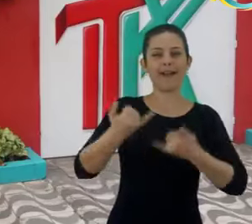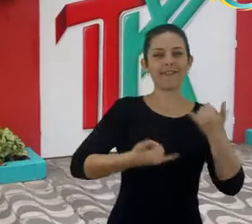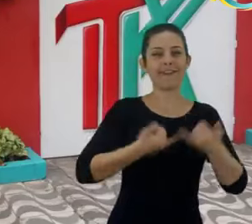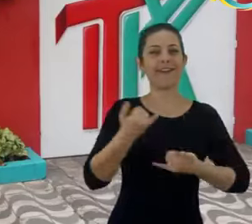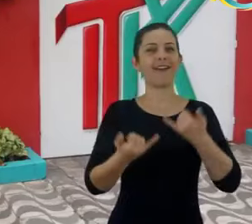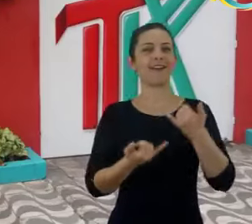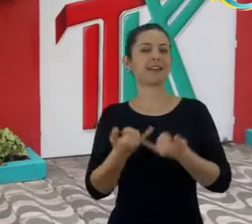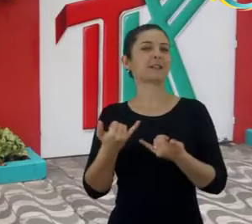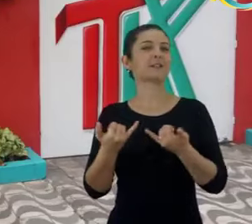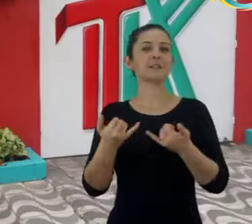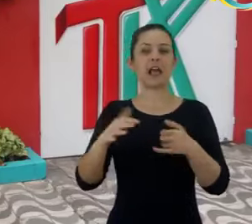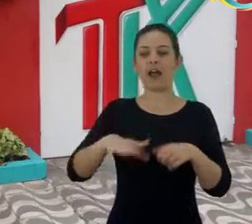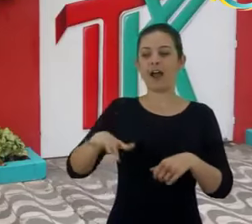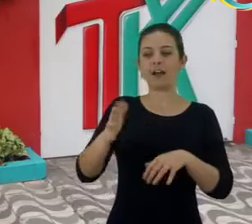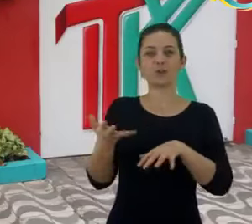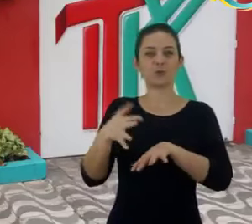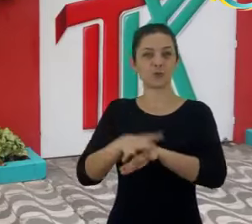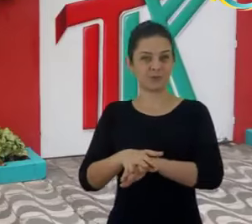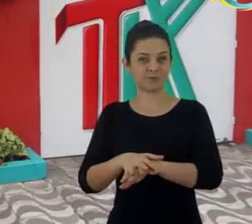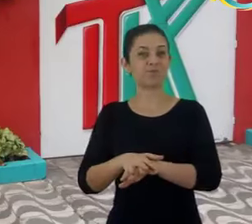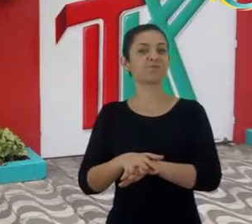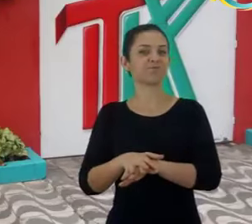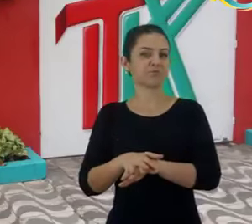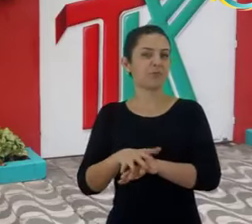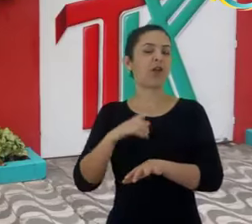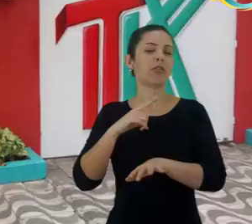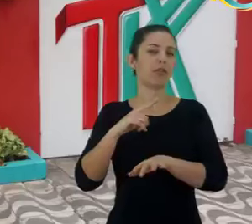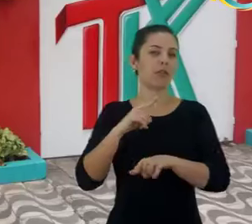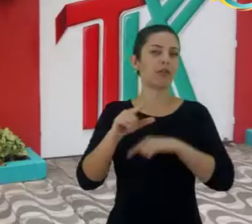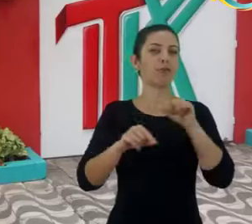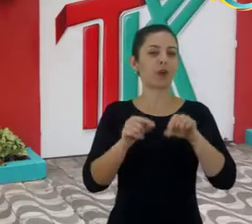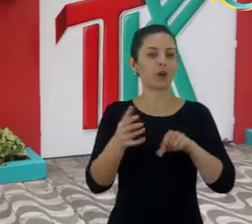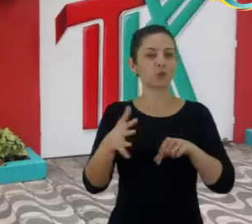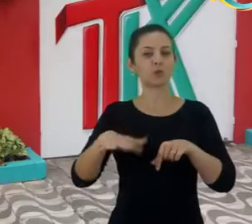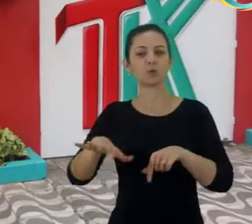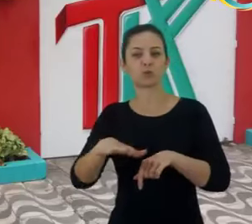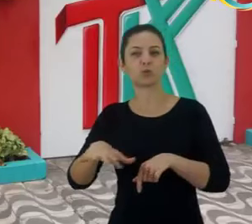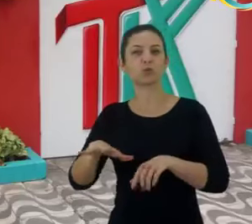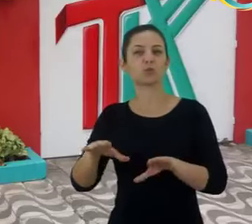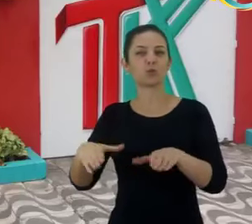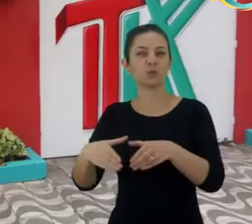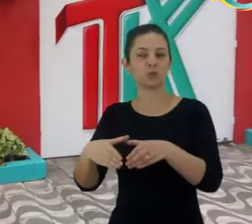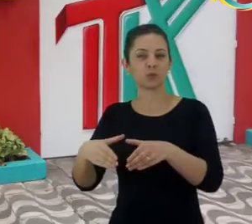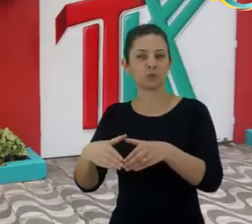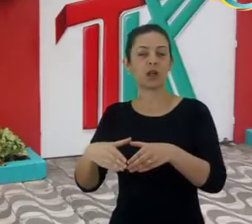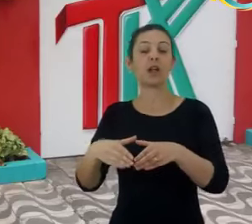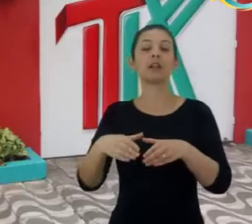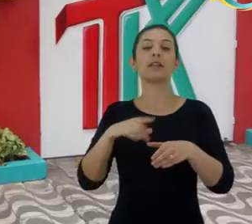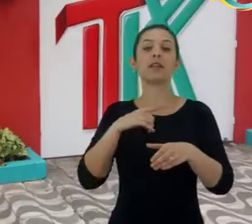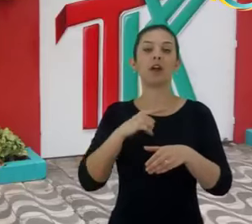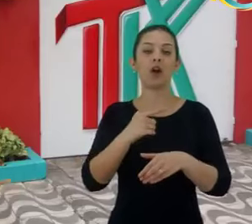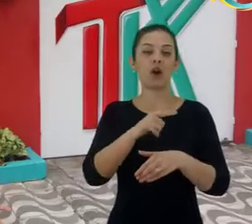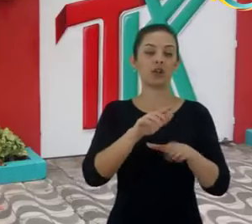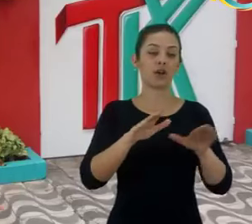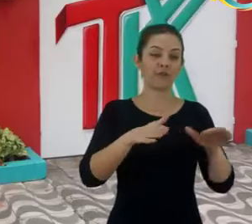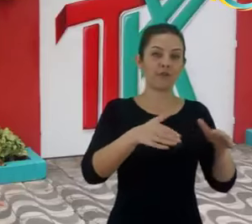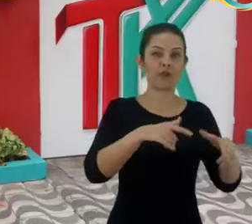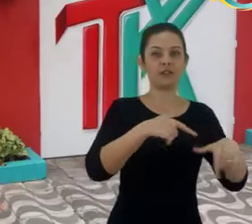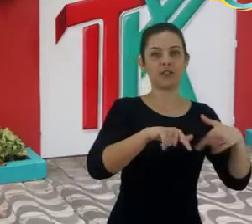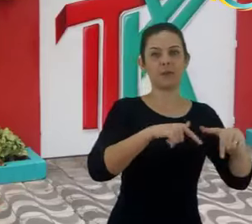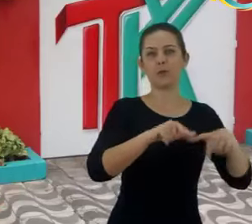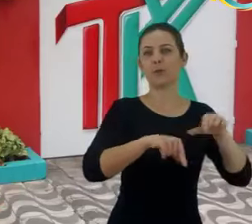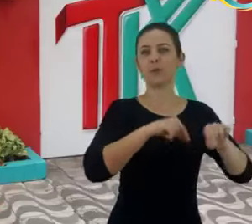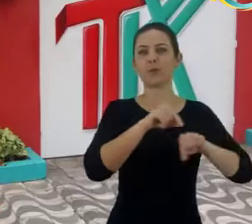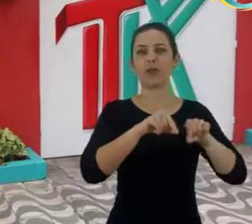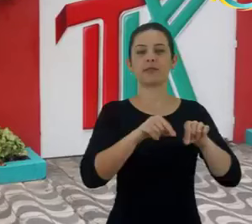de brincadeiras, na área de inclusão também, porque a gente também tem esse outro público aqui dentro. Temos um outro foco